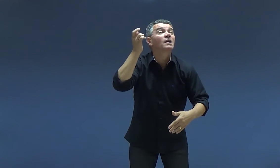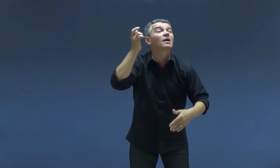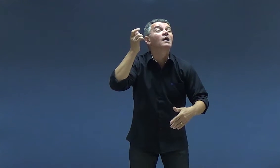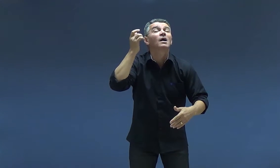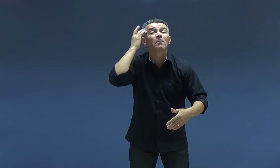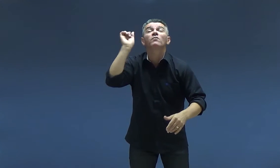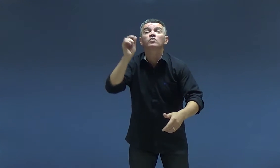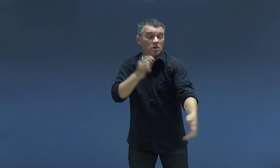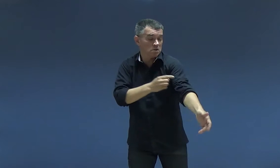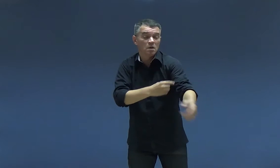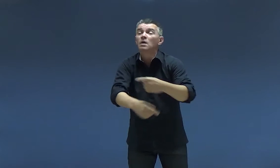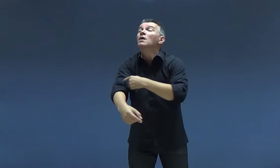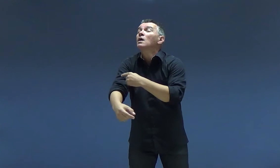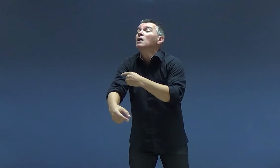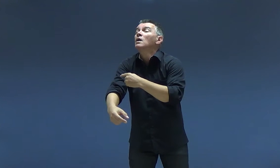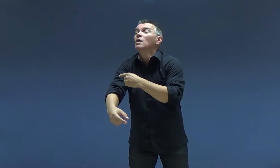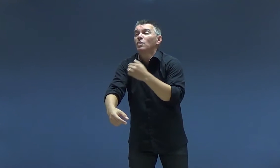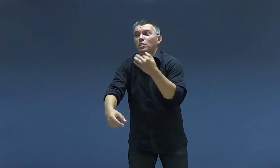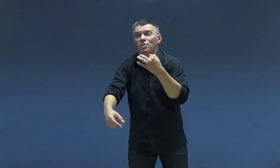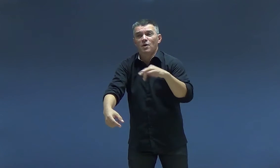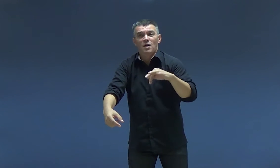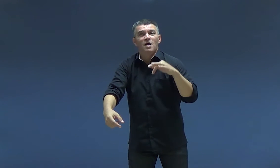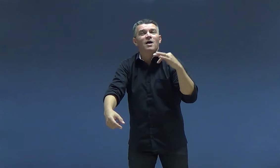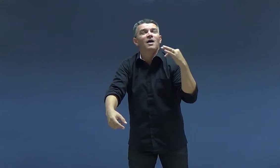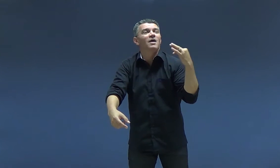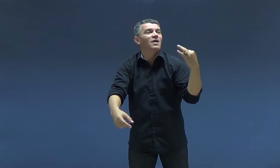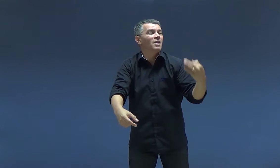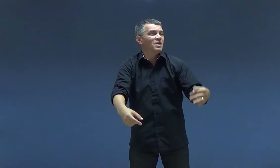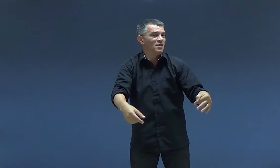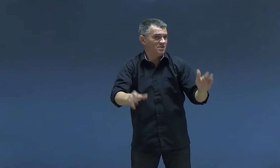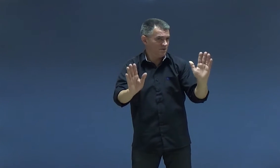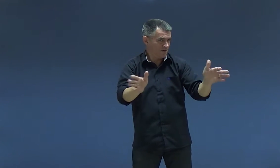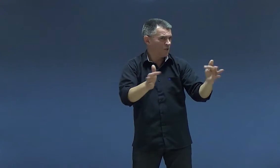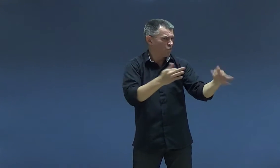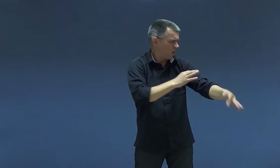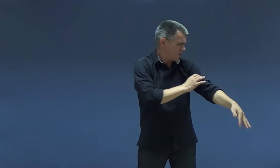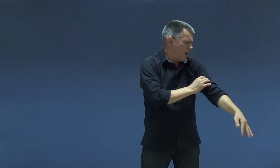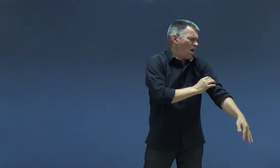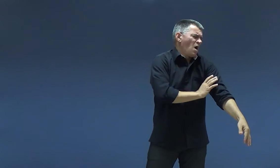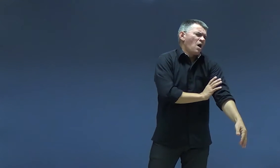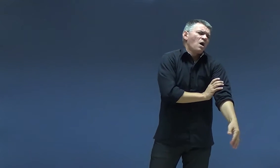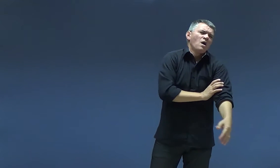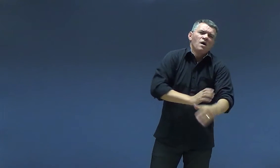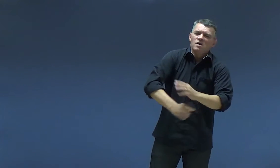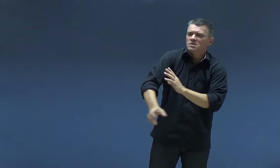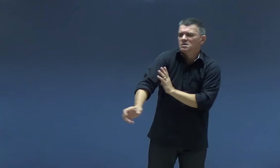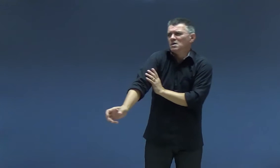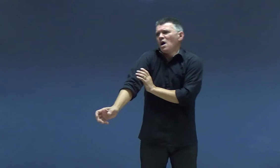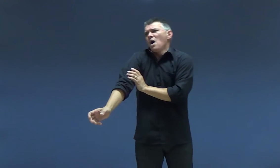Aí amanhã, o que você vai fazer? O teu braço vai estar doendo, né? Você vai estar